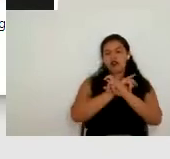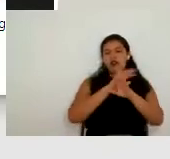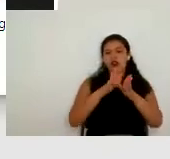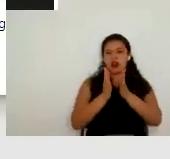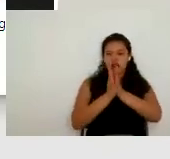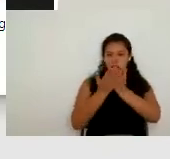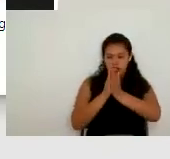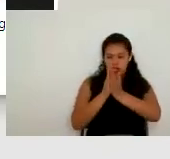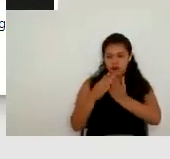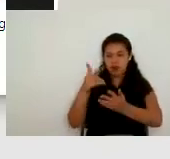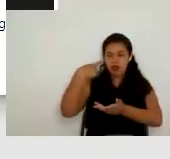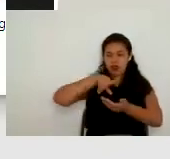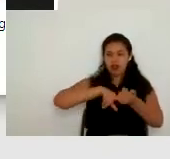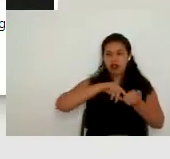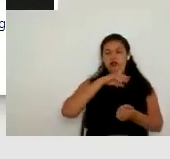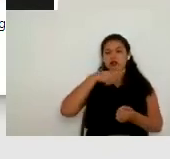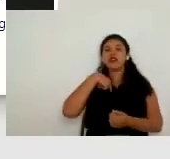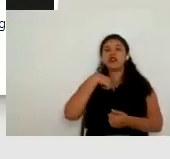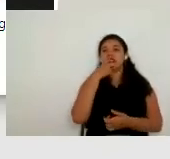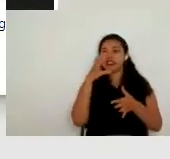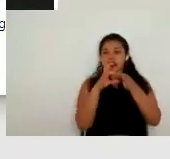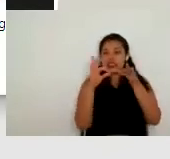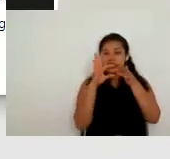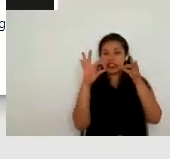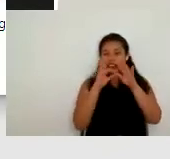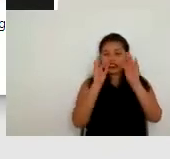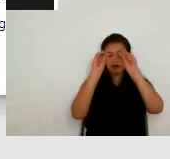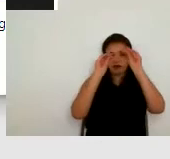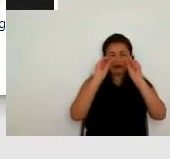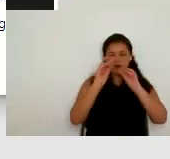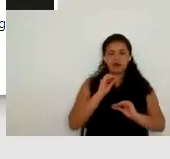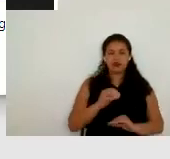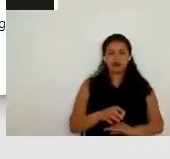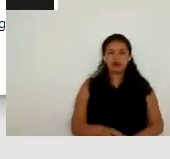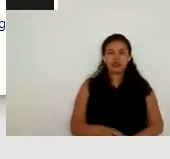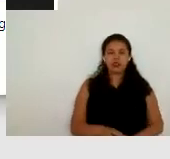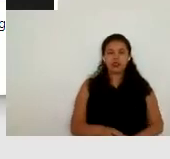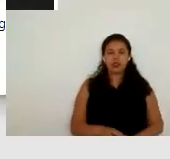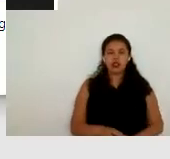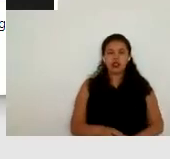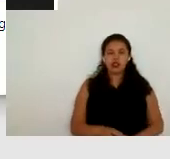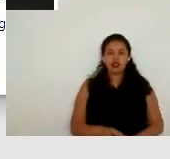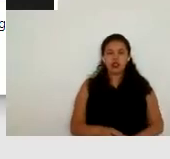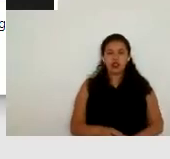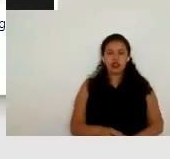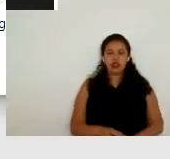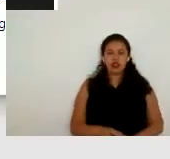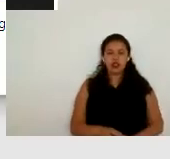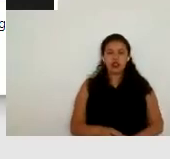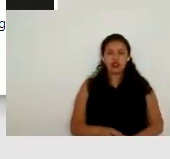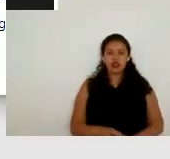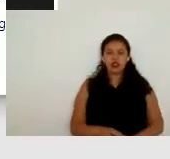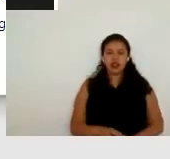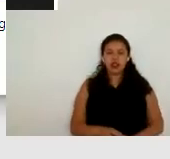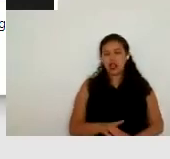corazones pero no quería gobiernos con tantos puntitos y tantos aquí está la clasificación de instrucción del jefe de